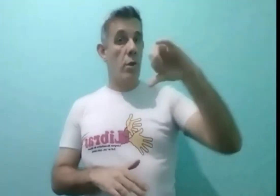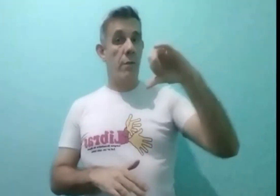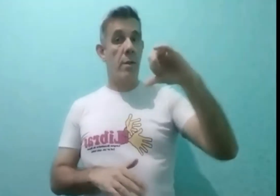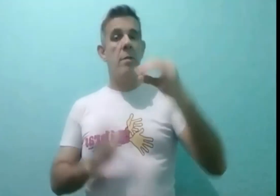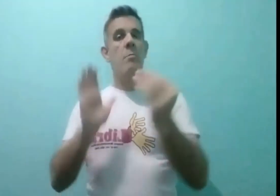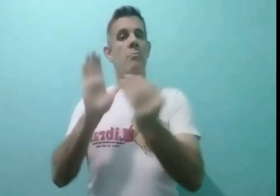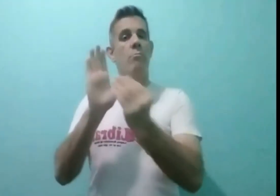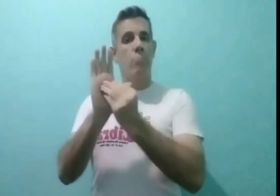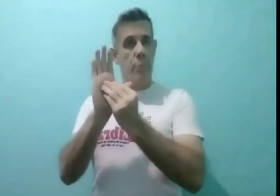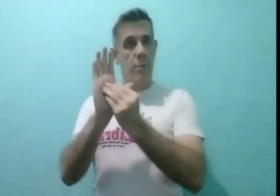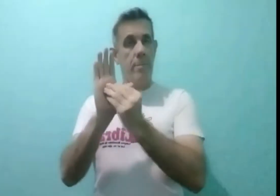839